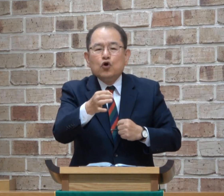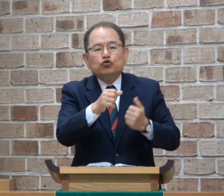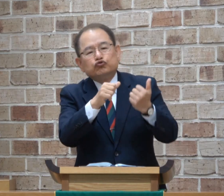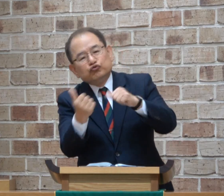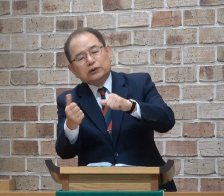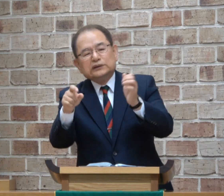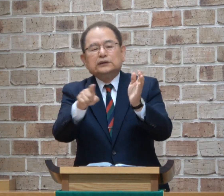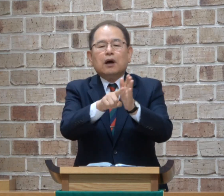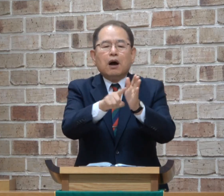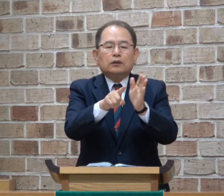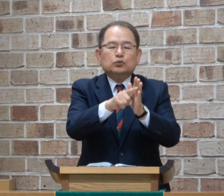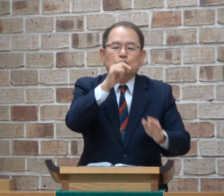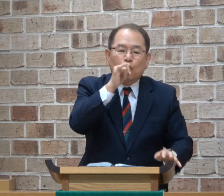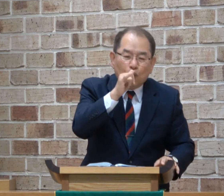있습니다.